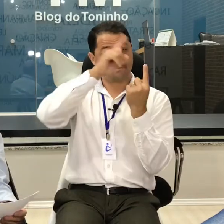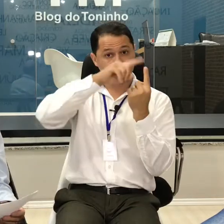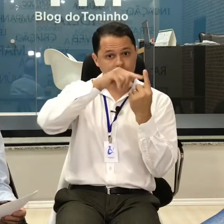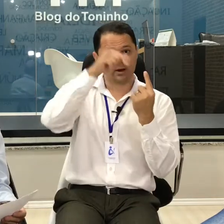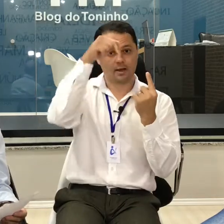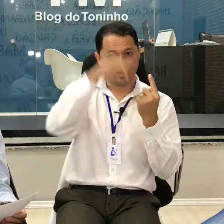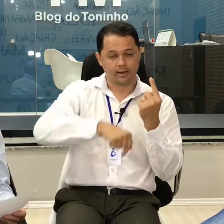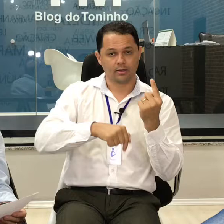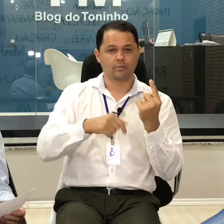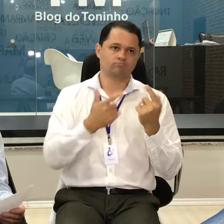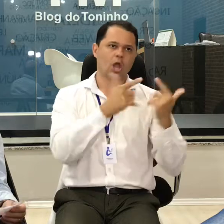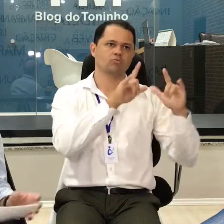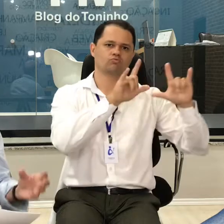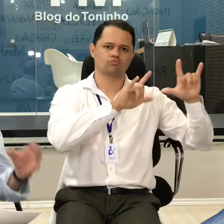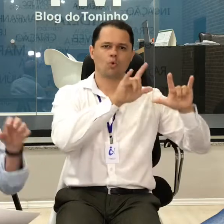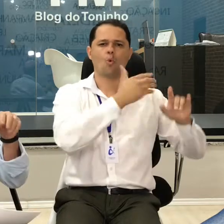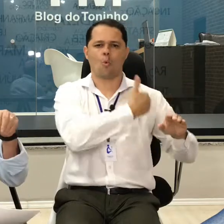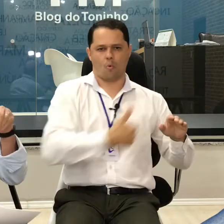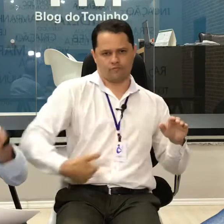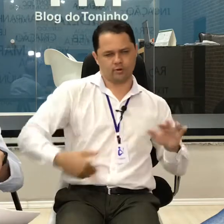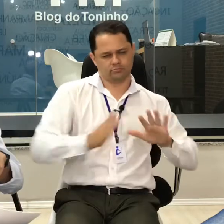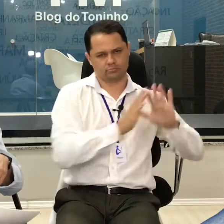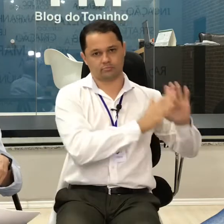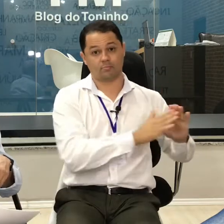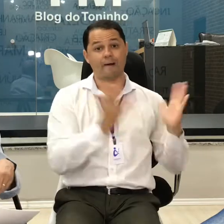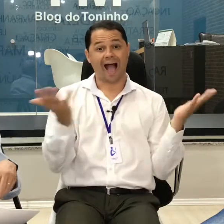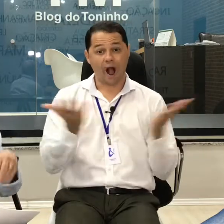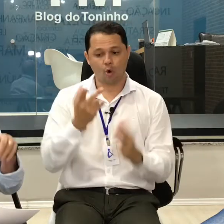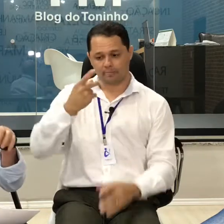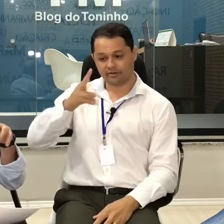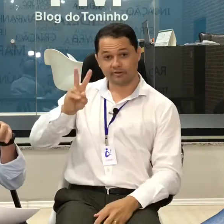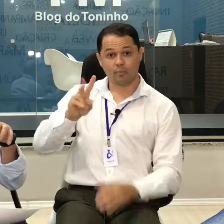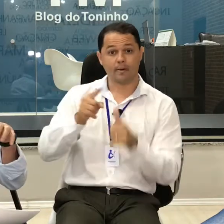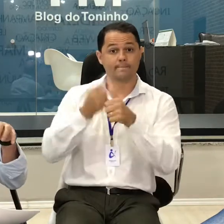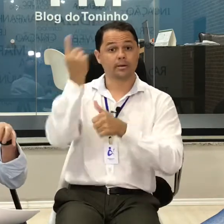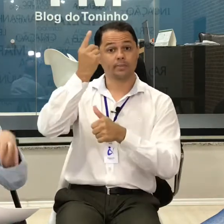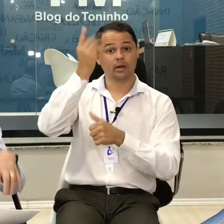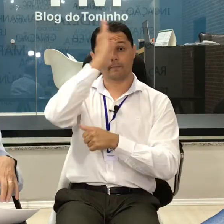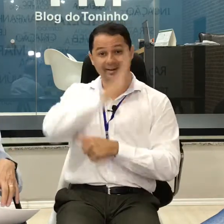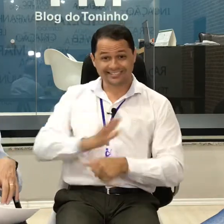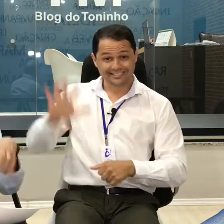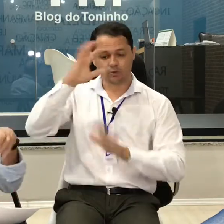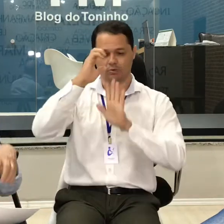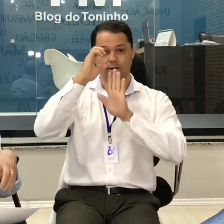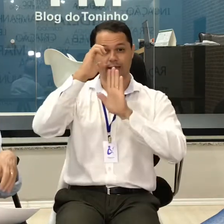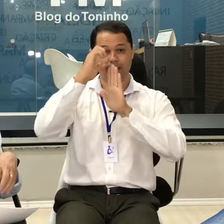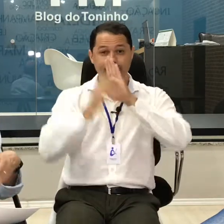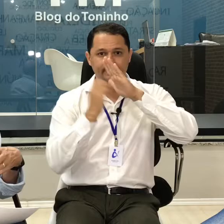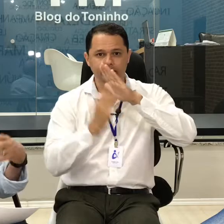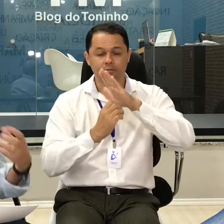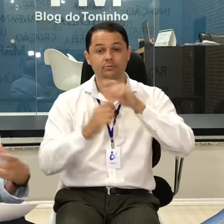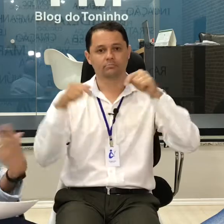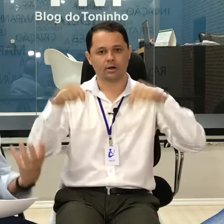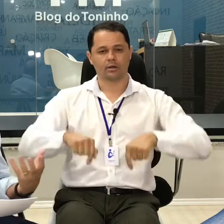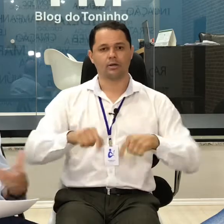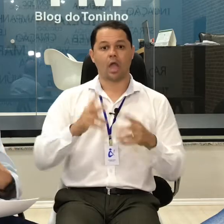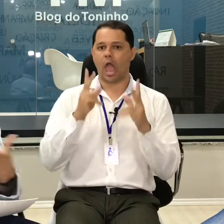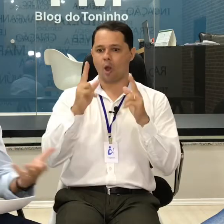do governo. Então, nós temos agora em Presidente Venceslau esta importante escola, né, que é uma escola que vai